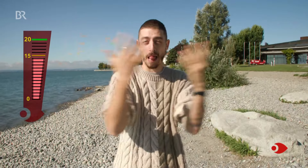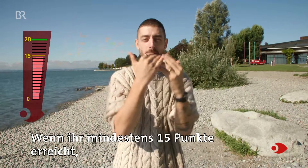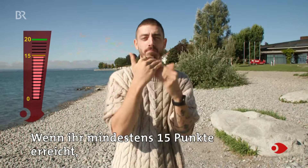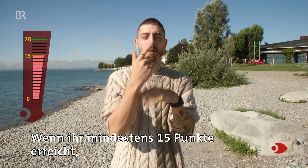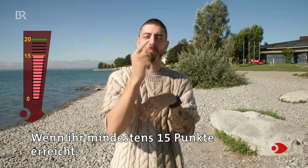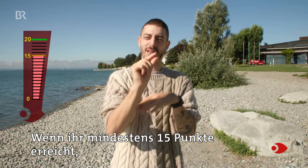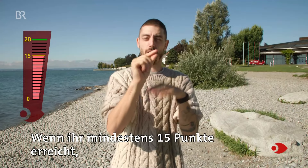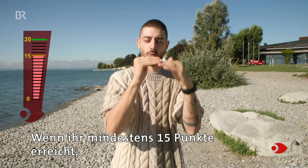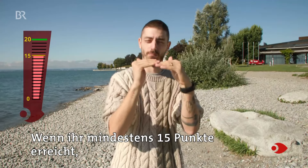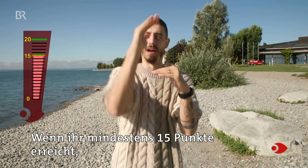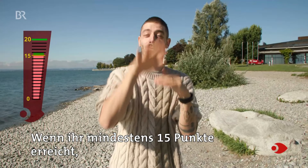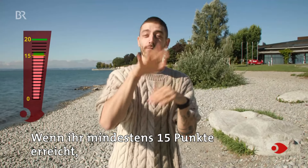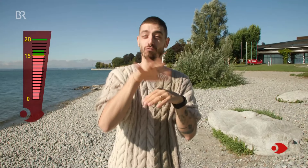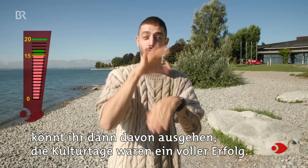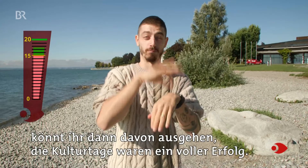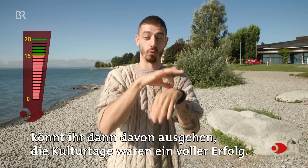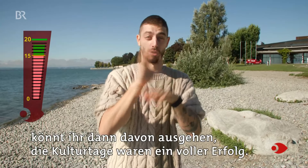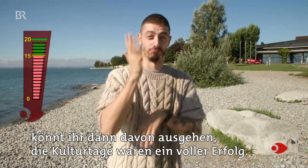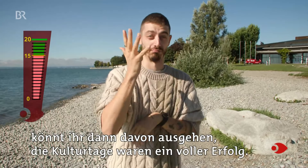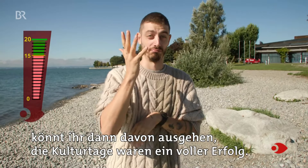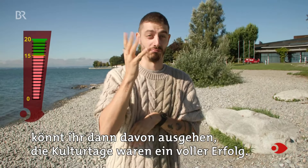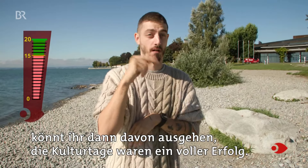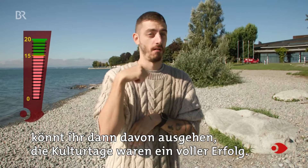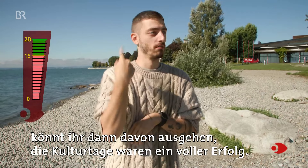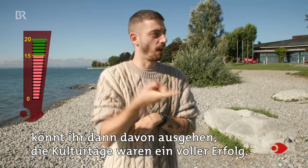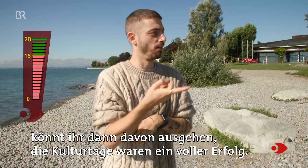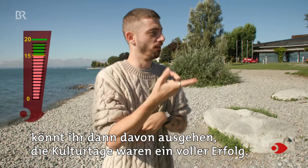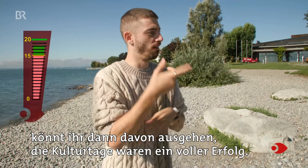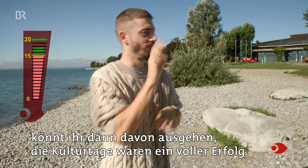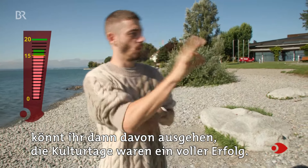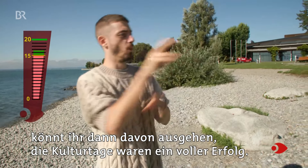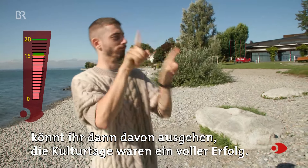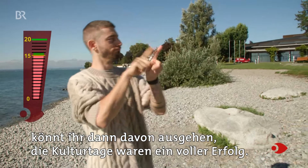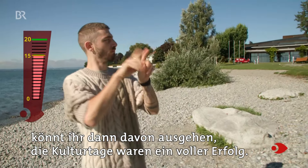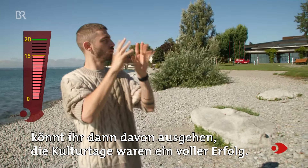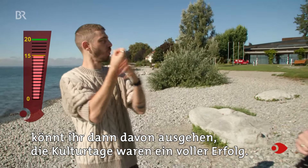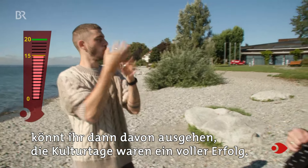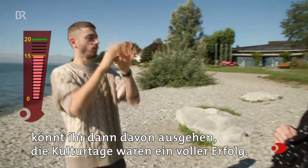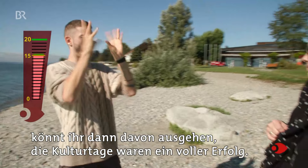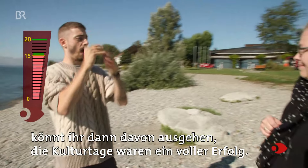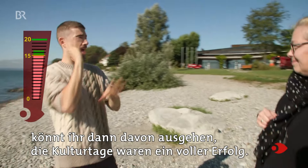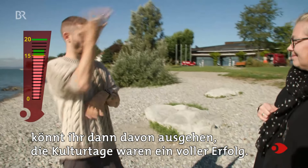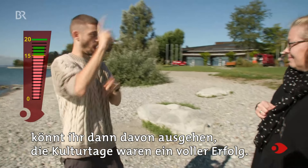Wenn ihr mindestens 15 Punkte erreicht, könnt ihr dann davon ausgehen, die Kulturtage waren ein voller Erfolg.